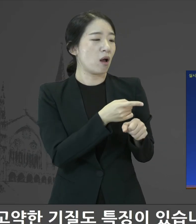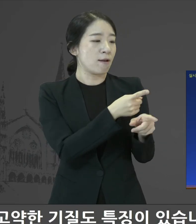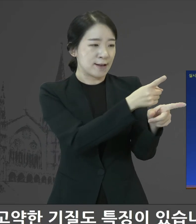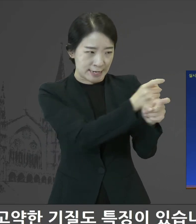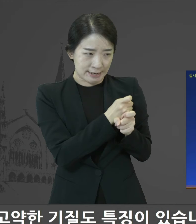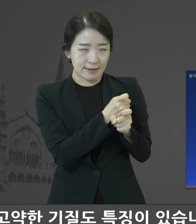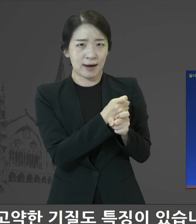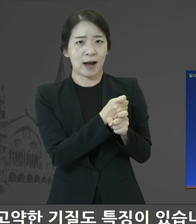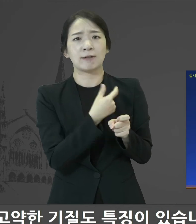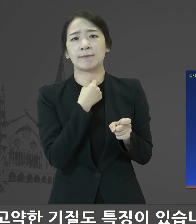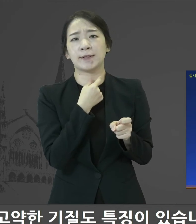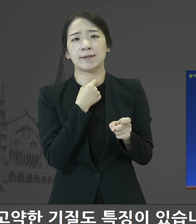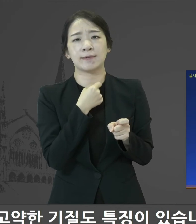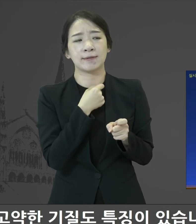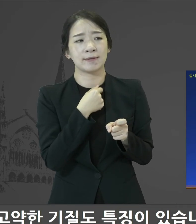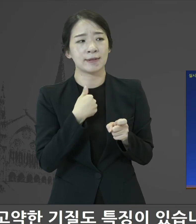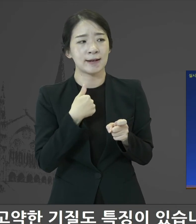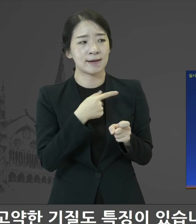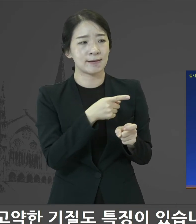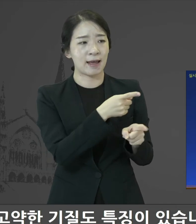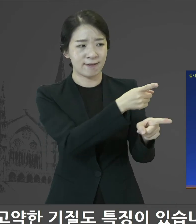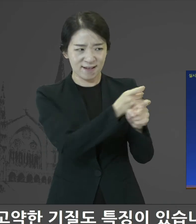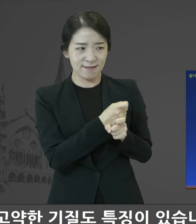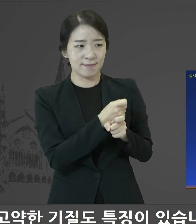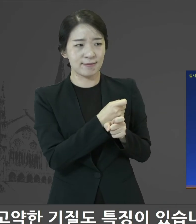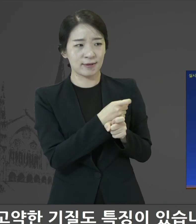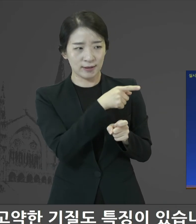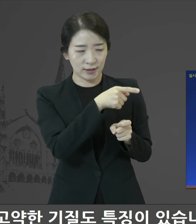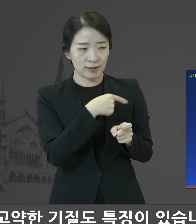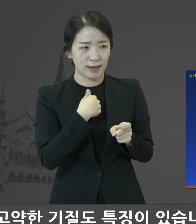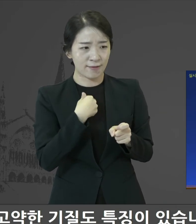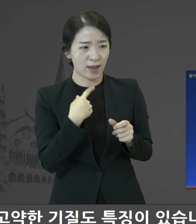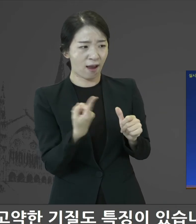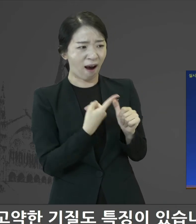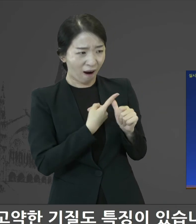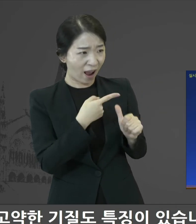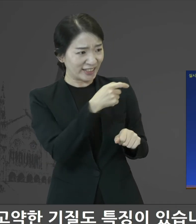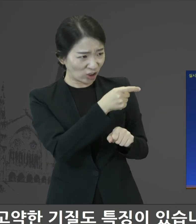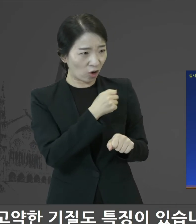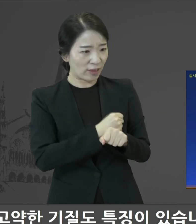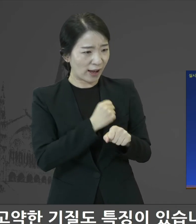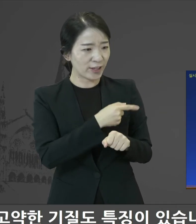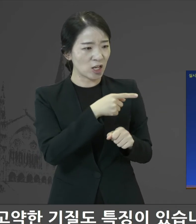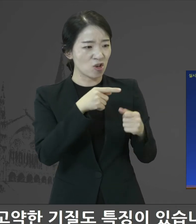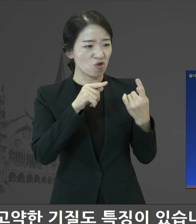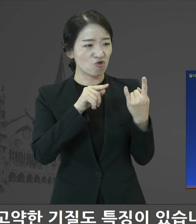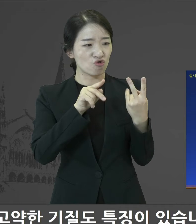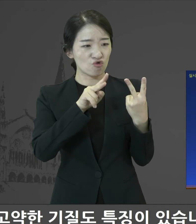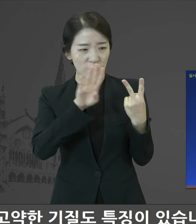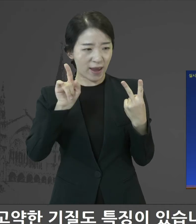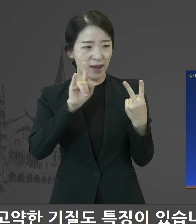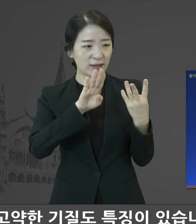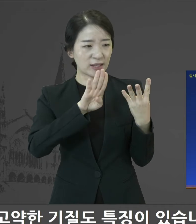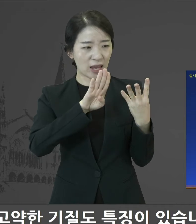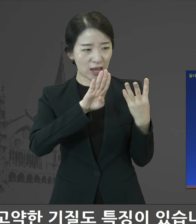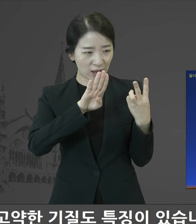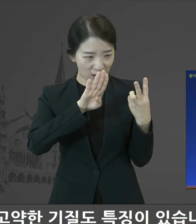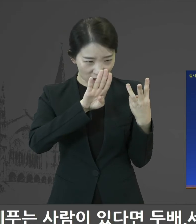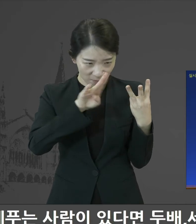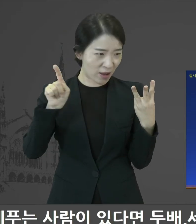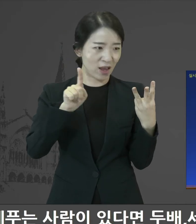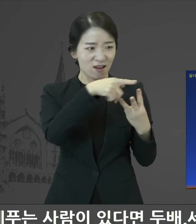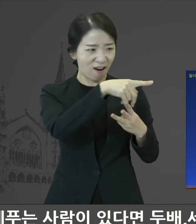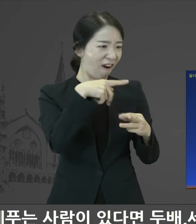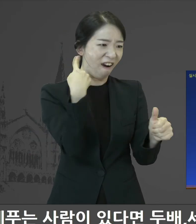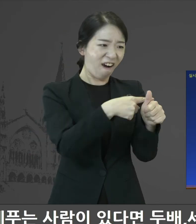있다면 2배, 3배로 갚아주고 싶은 겁니다. 완전히 구약에 은혜 없이 사는 거죠. 은혜 없이 사는 시대가 뭡니까? 보복의 시대